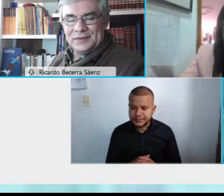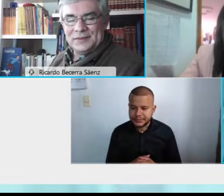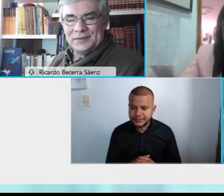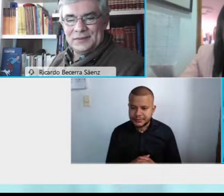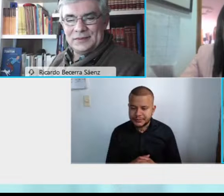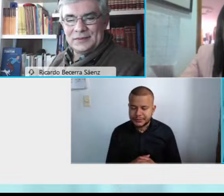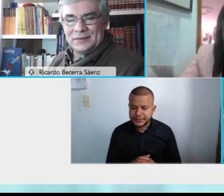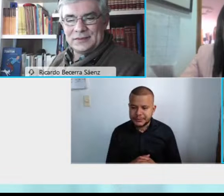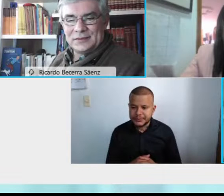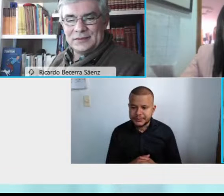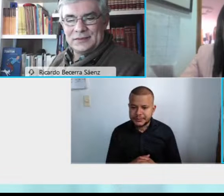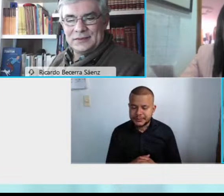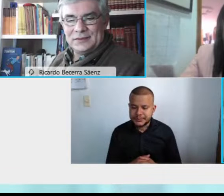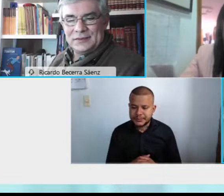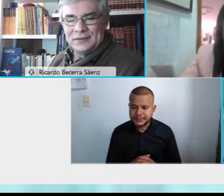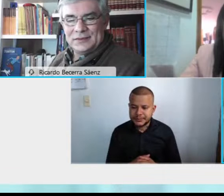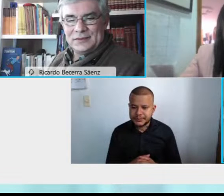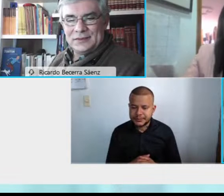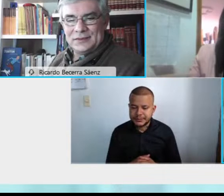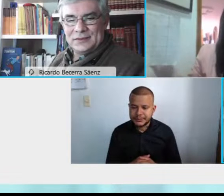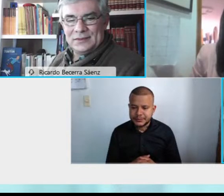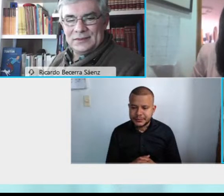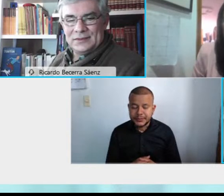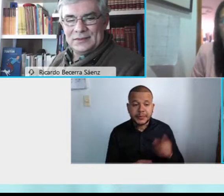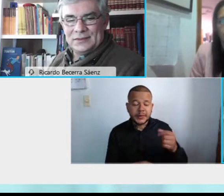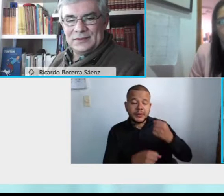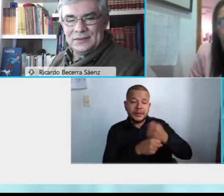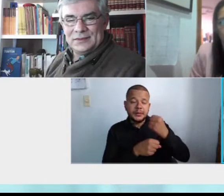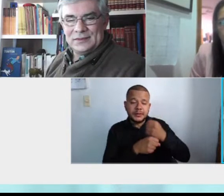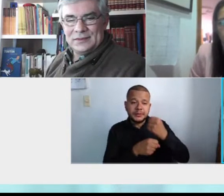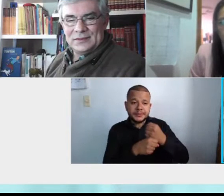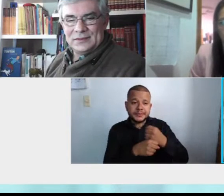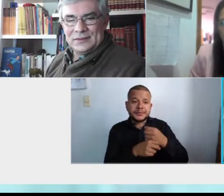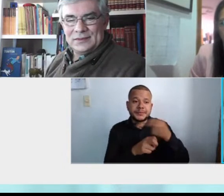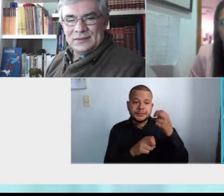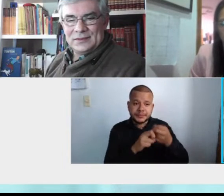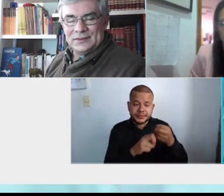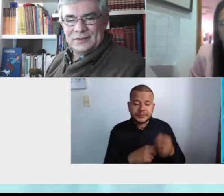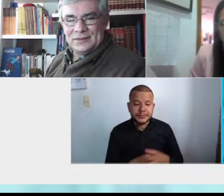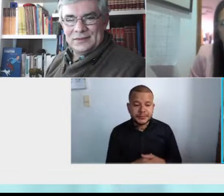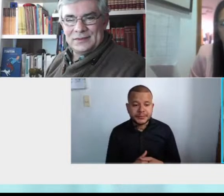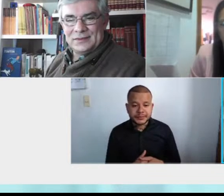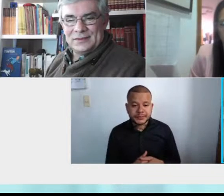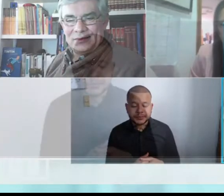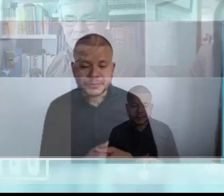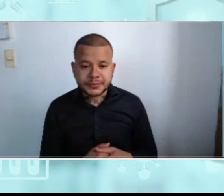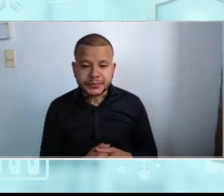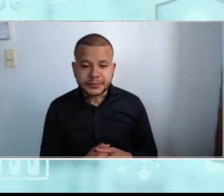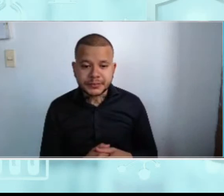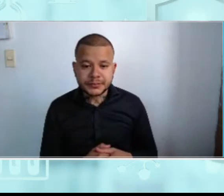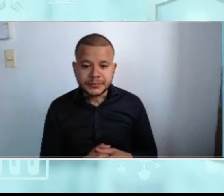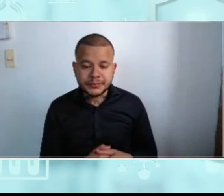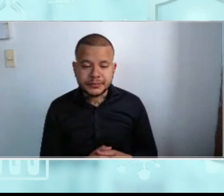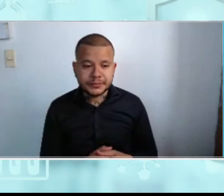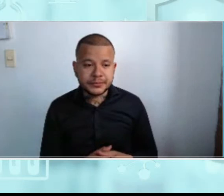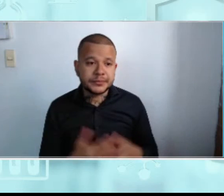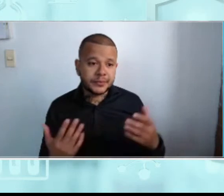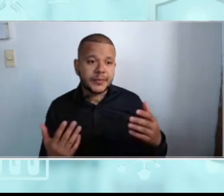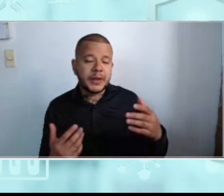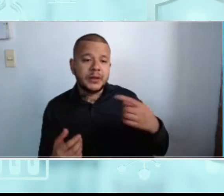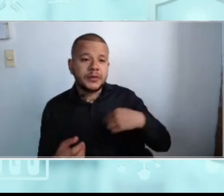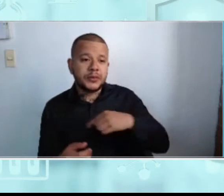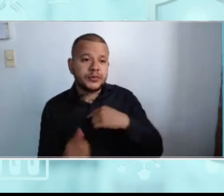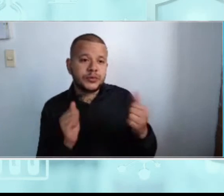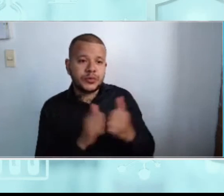Bueno, es una tarea larga, ha sido una tarea dura. Nosotros, en compañía del Ministerio de